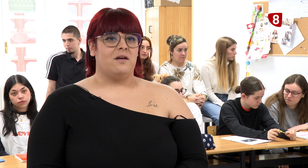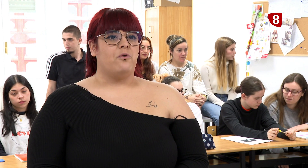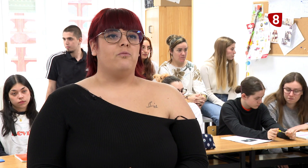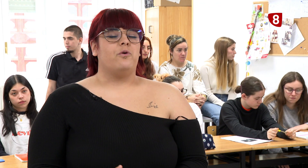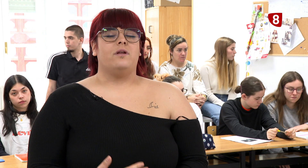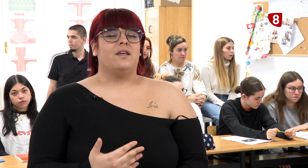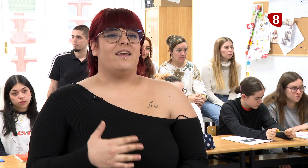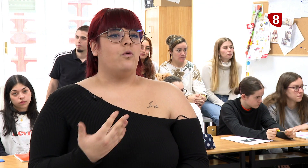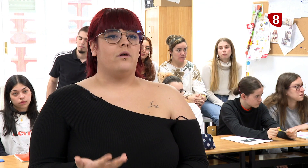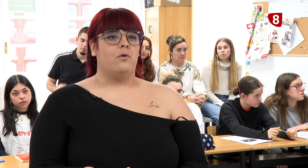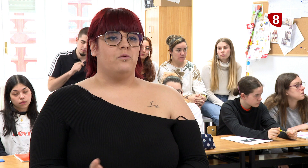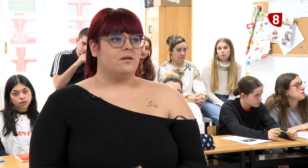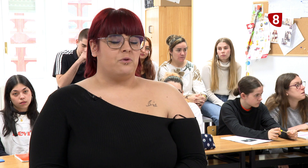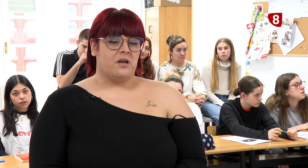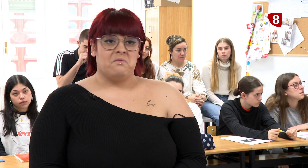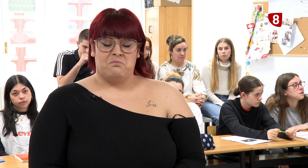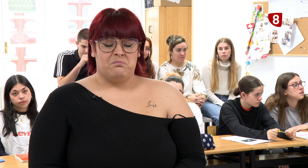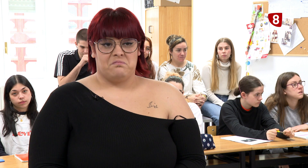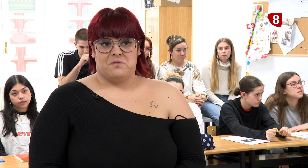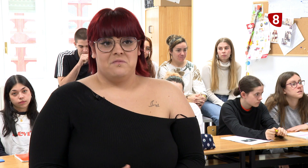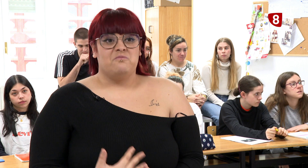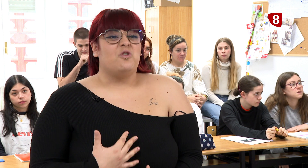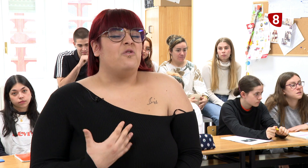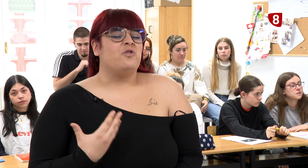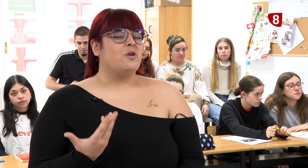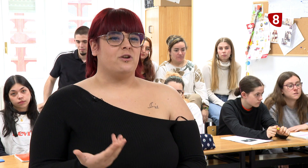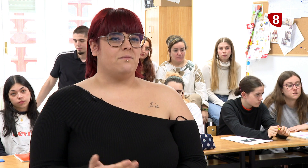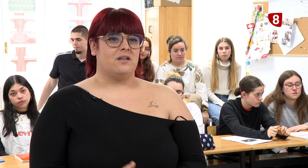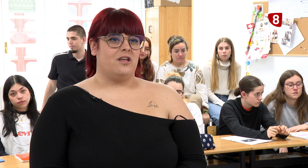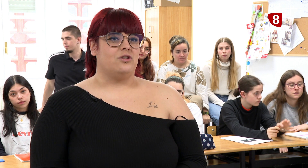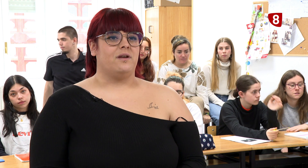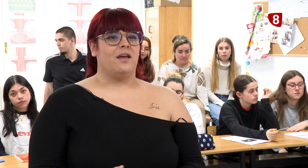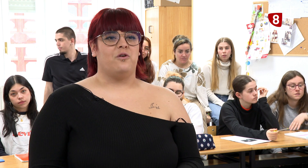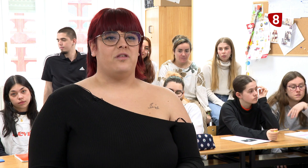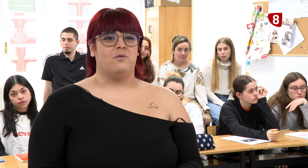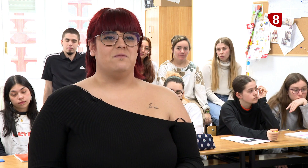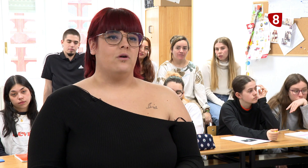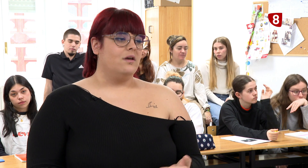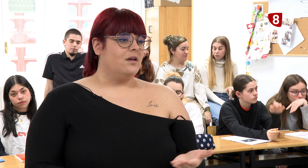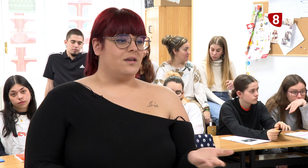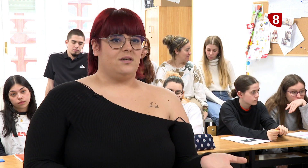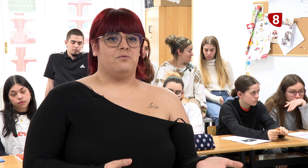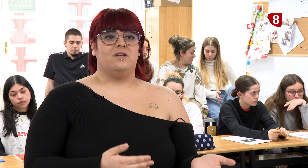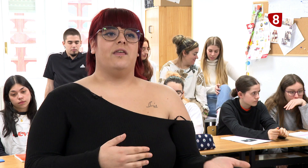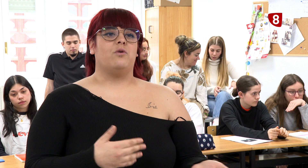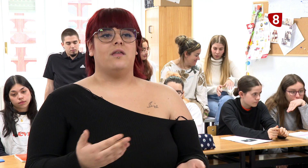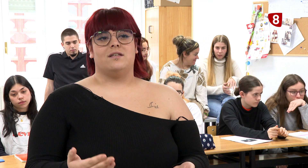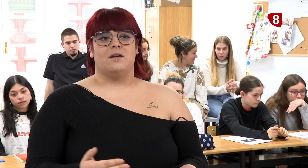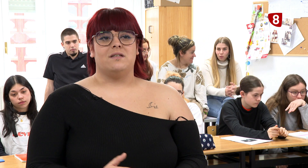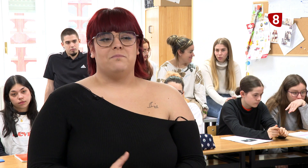tampoco puedo decirte que haya juzgado nunca, porque no te pones a pensar en ello, siempre conoces lo mismo, que sí, pues silla de ruedas y demás, pero